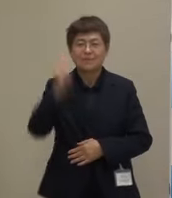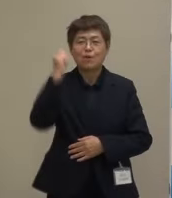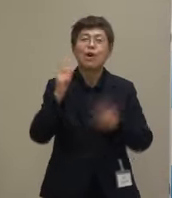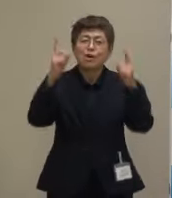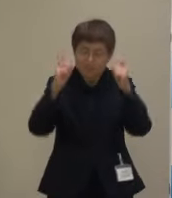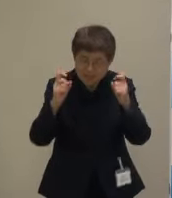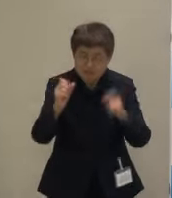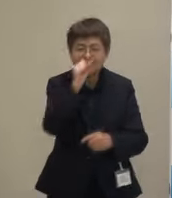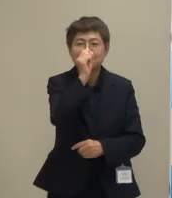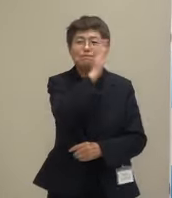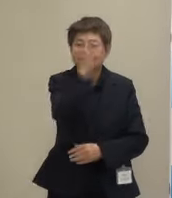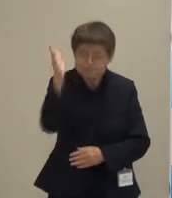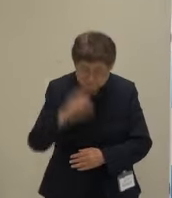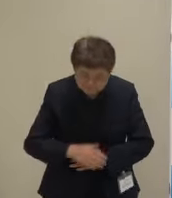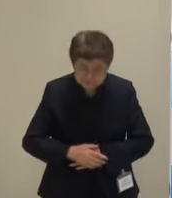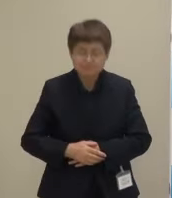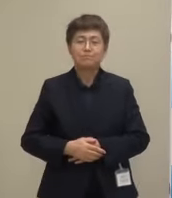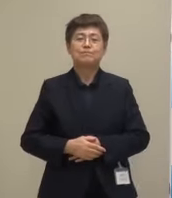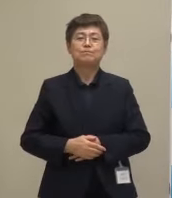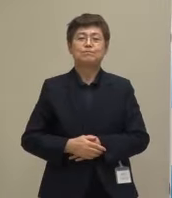おはようございます。よろしくお願いします。